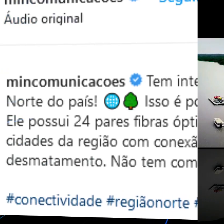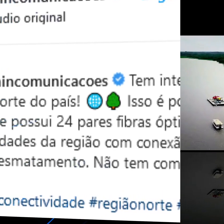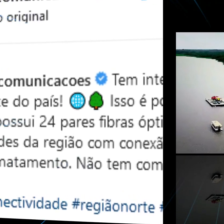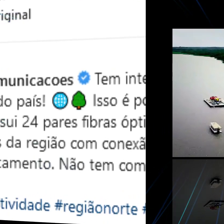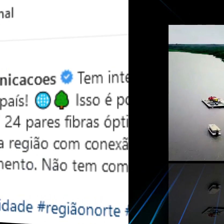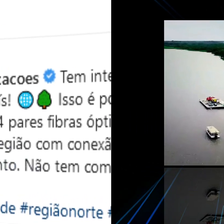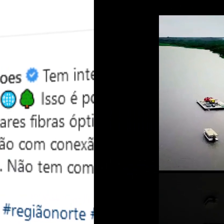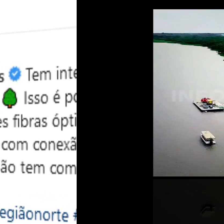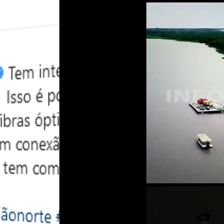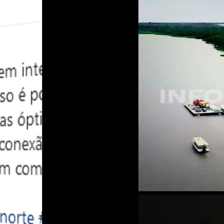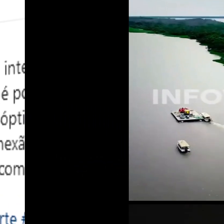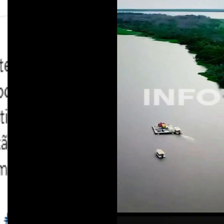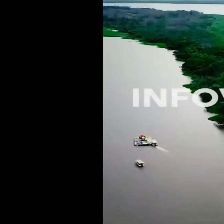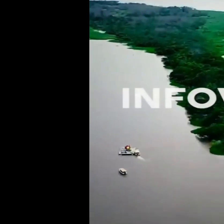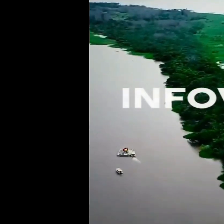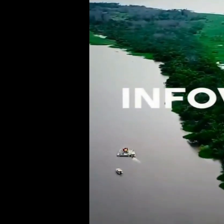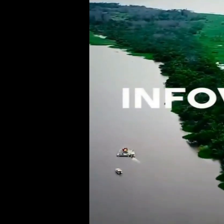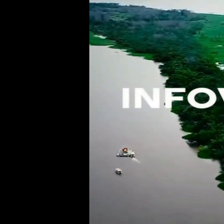é um sucesso.